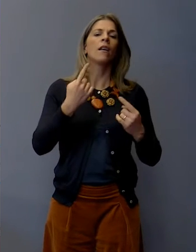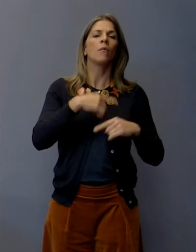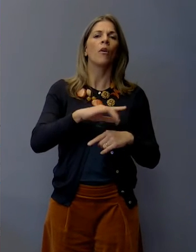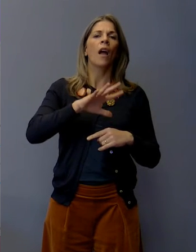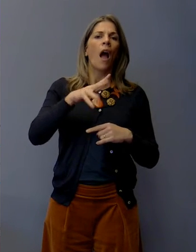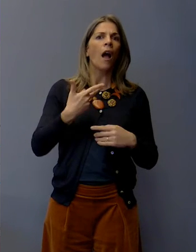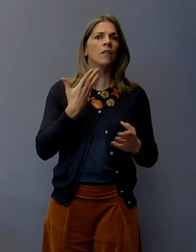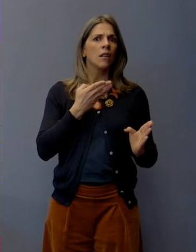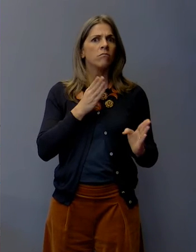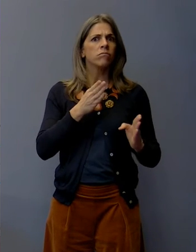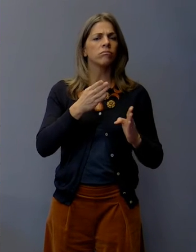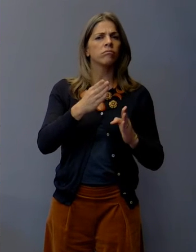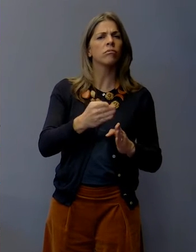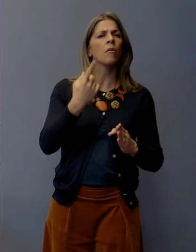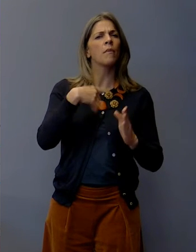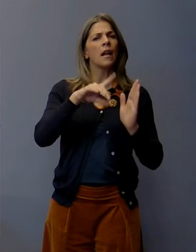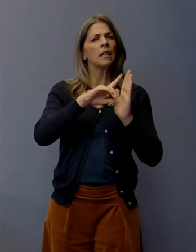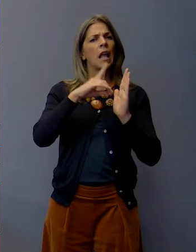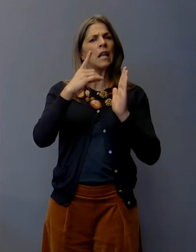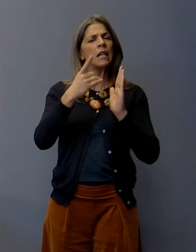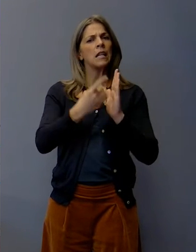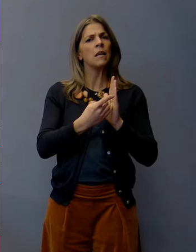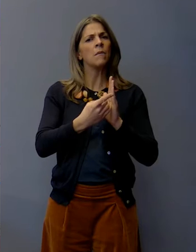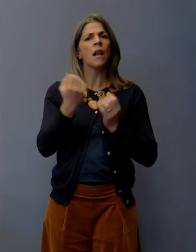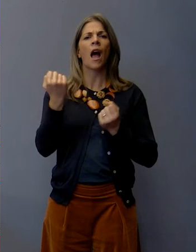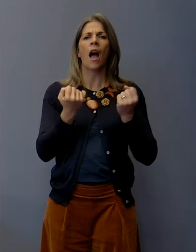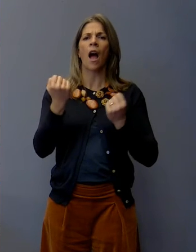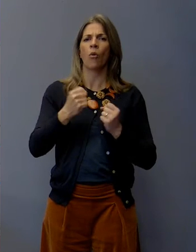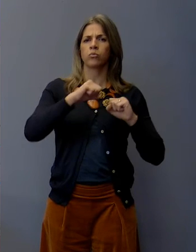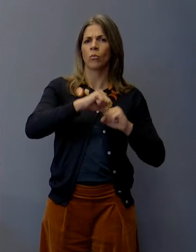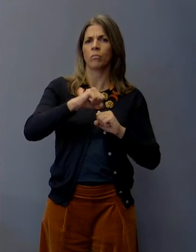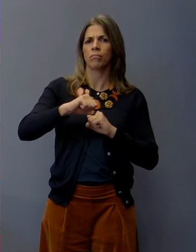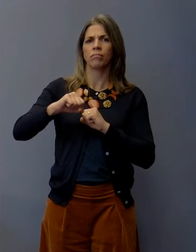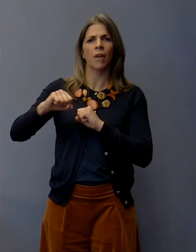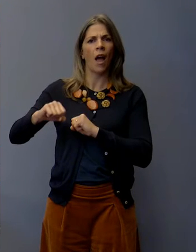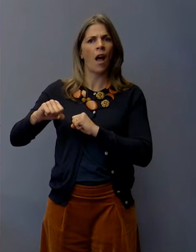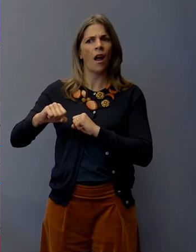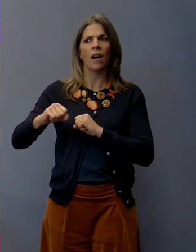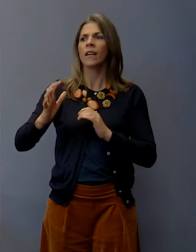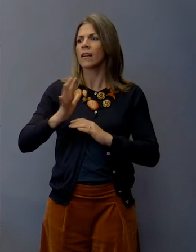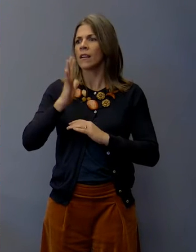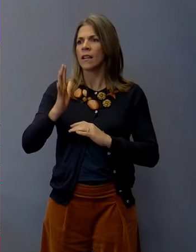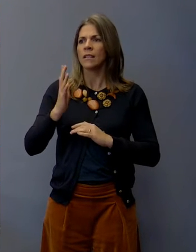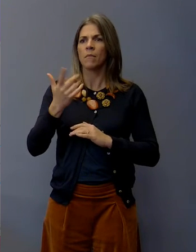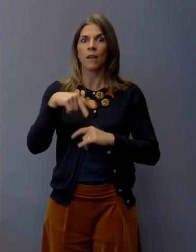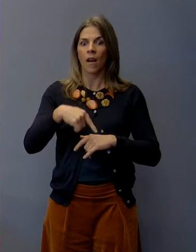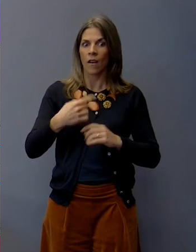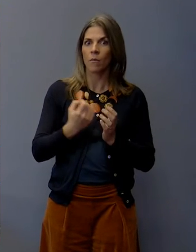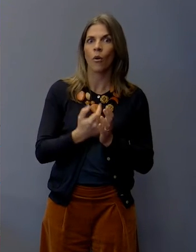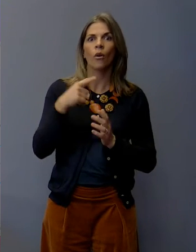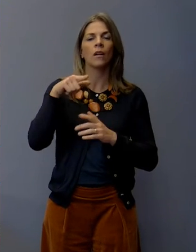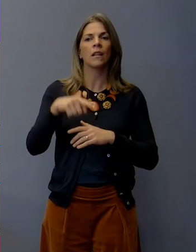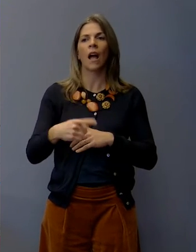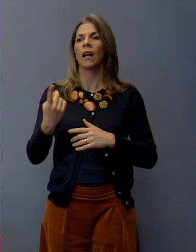per la famosa delibera dell'autoparco sembrava che se non ci fosse quella tutti gli autotrasportatori genovesi avrebbero chiuso